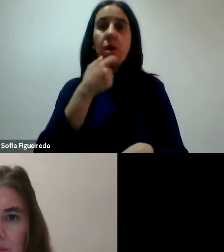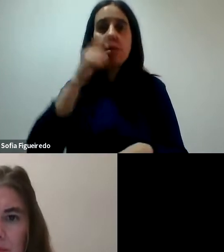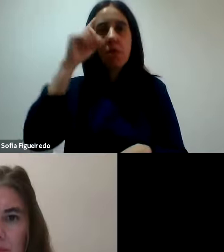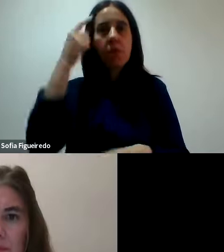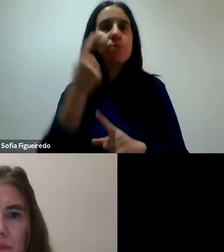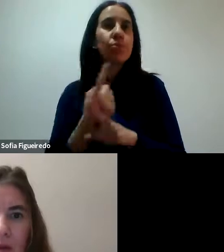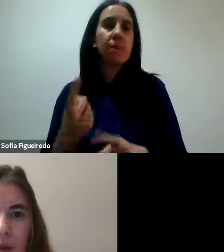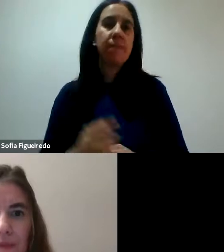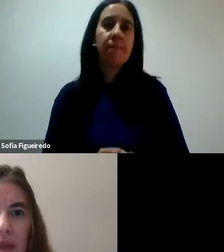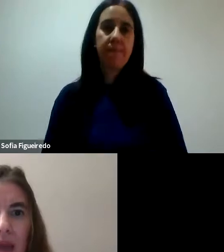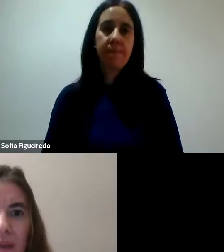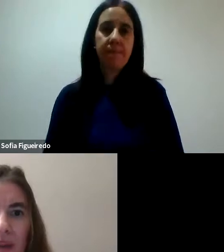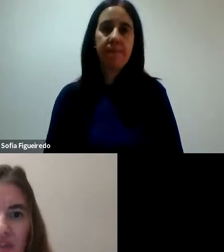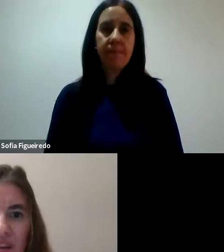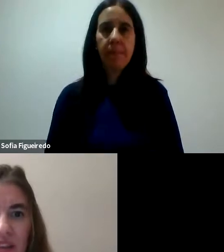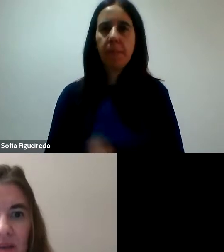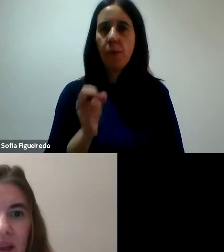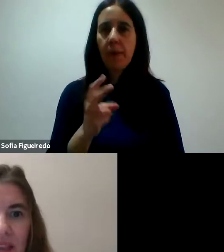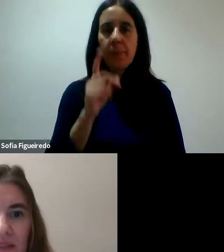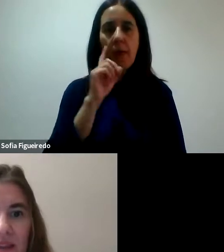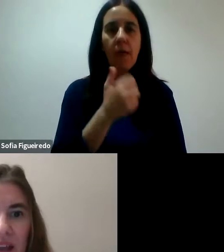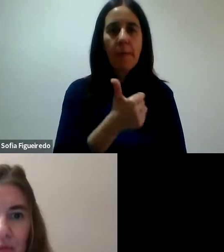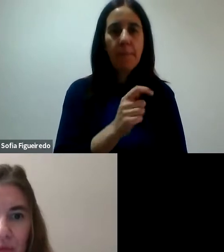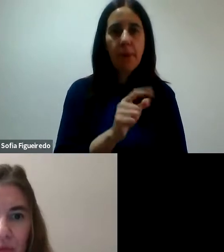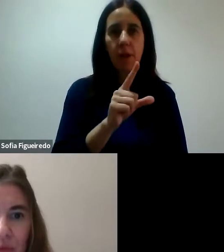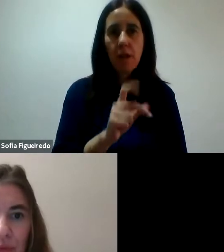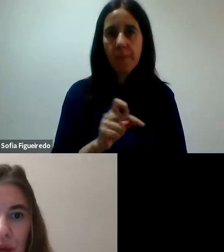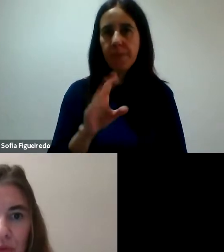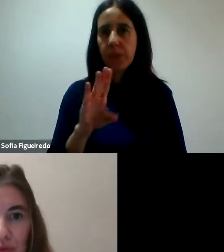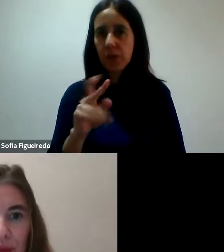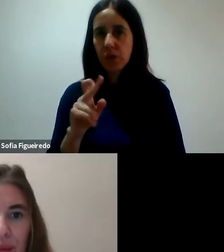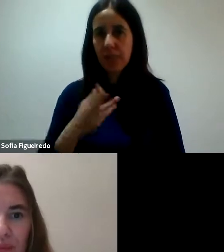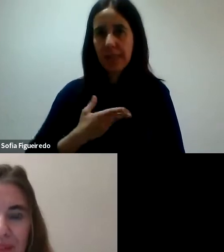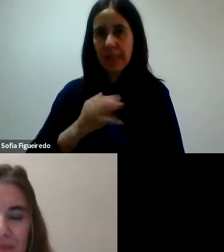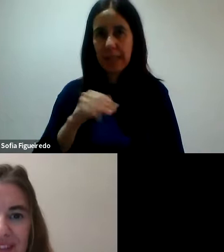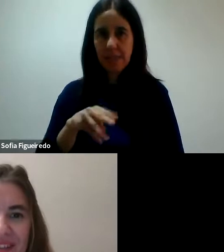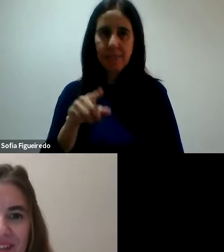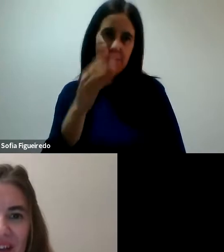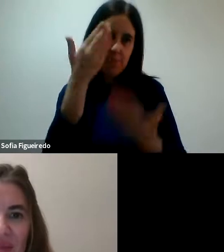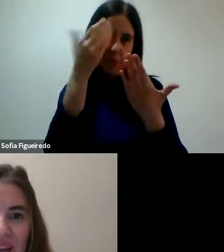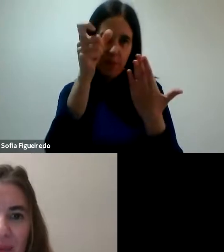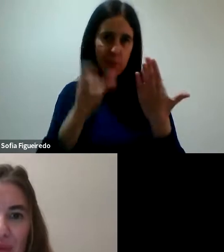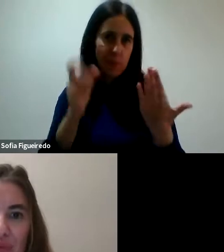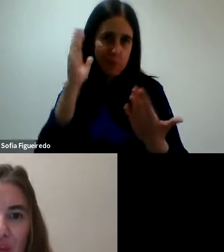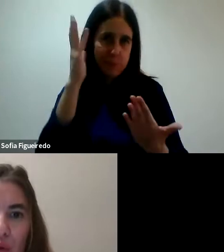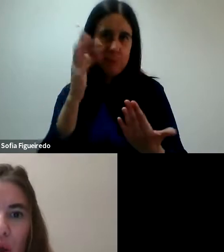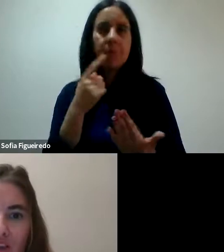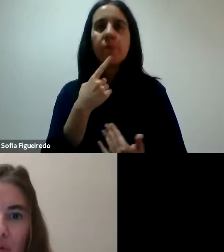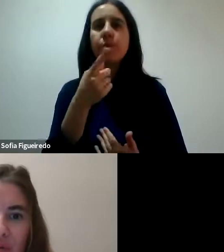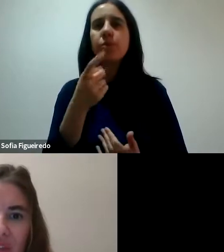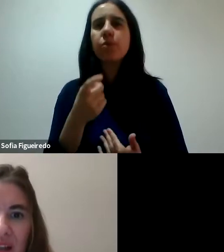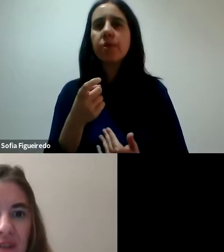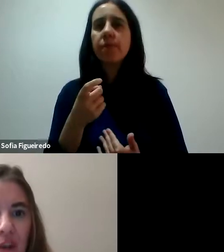porquê. Okay. A Bela Jardim, além de lhe dar os parabéns pela apresentação, pergunta